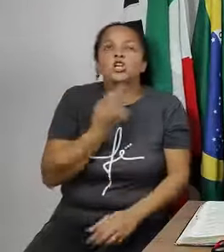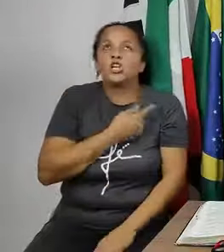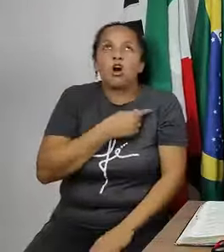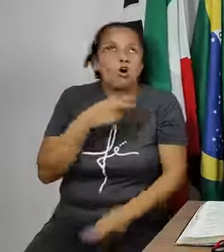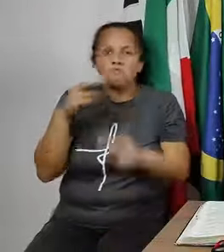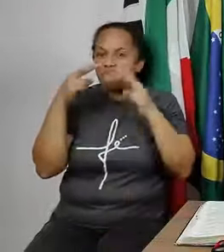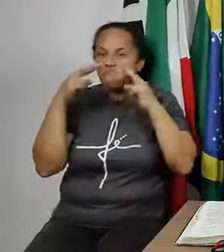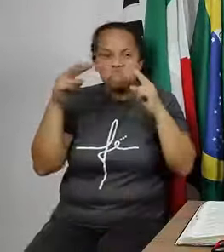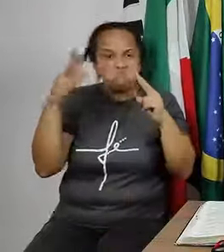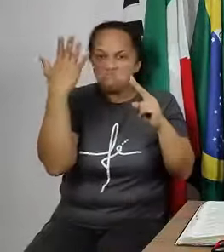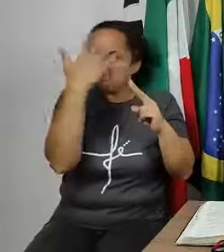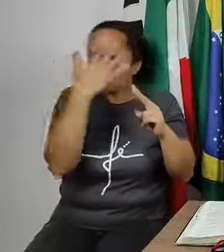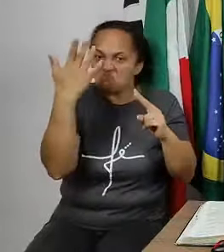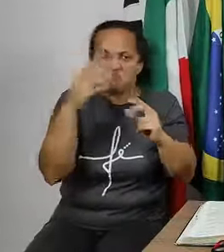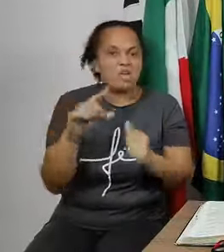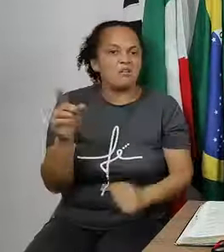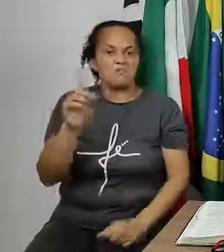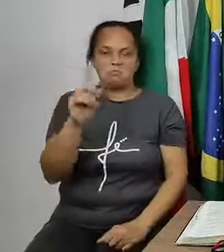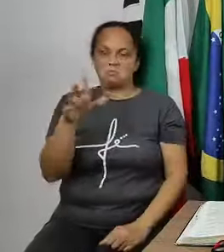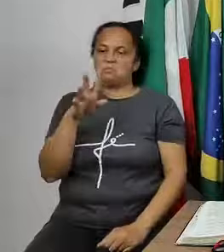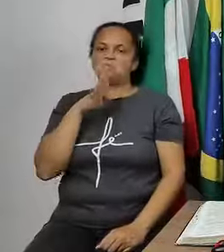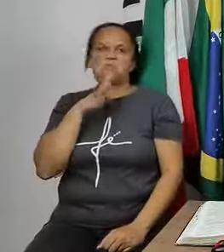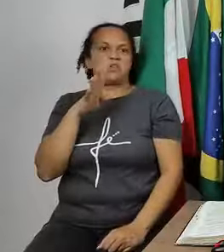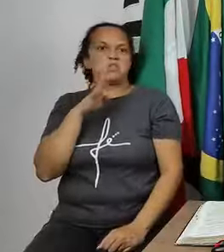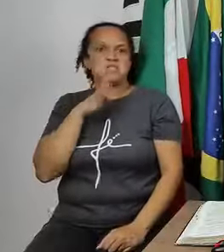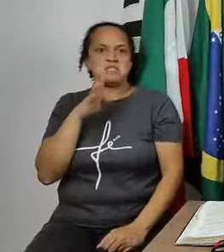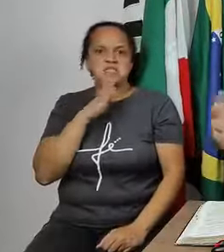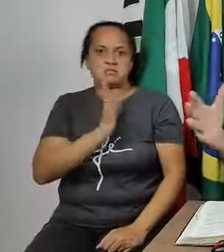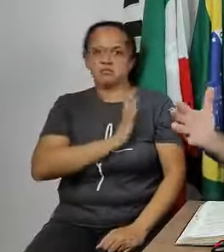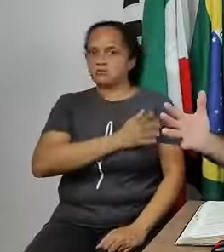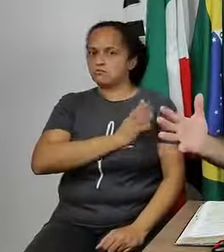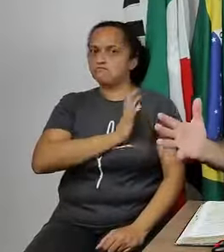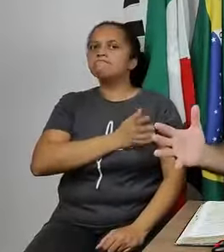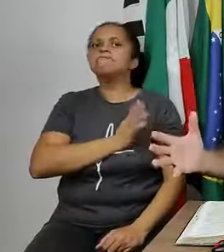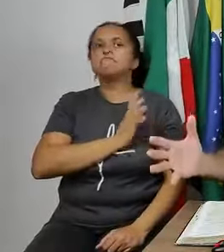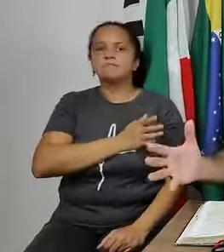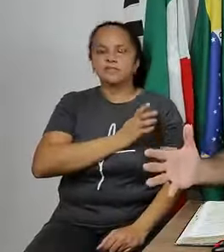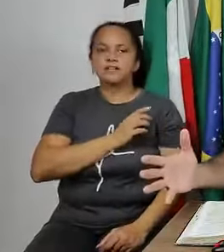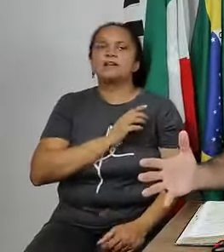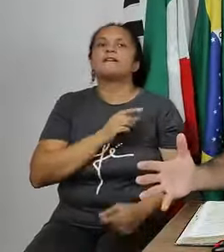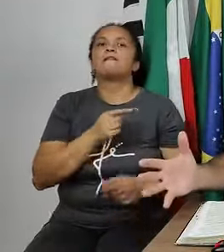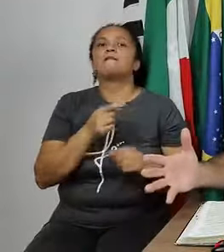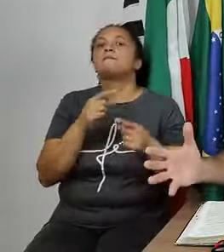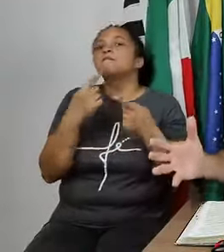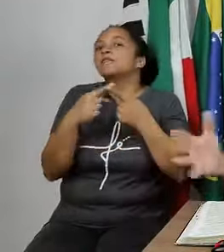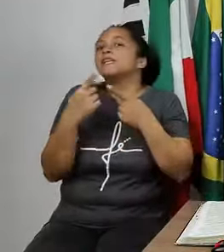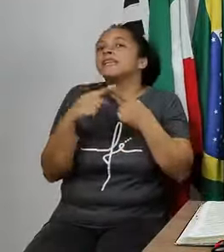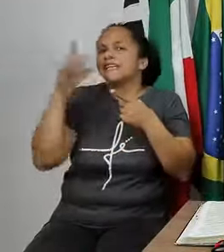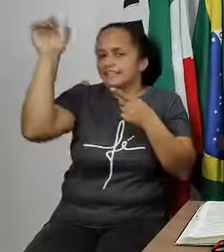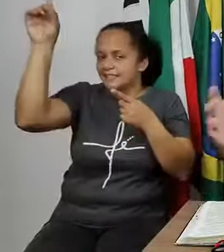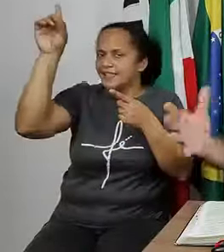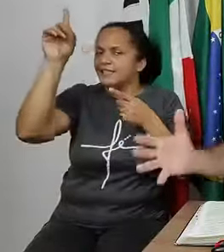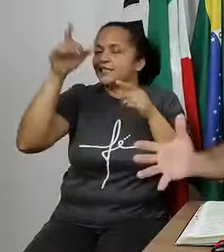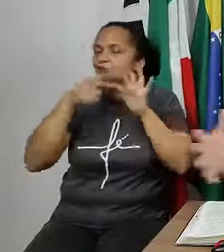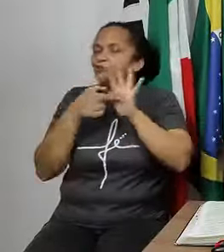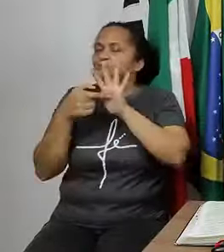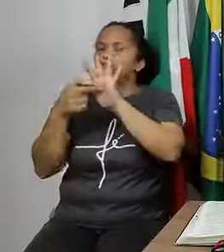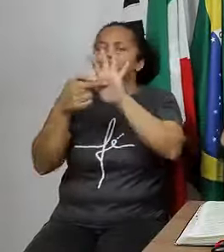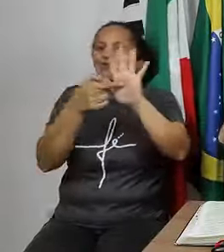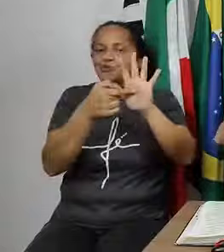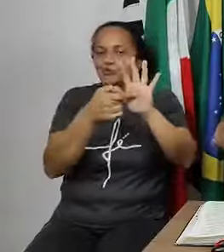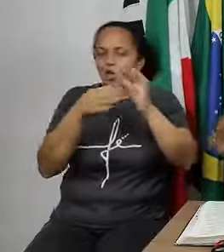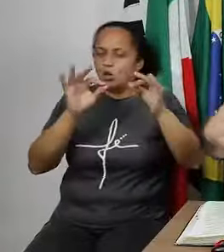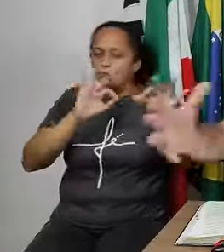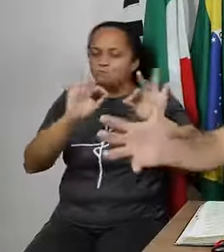não ouviram, o coração ainda não percebeu, são as coisas que Deus revelou, né, e preparou,